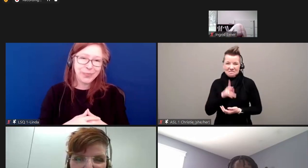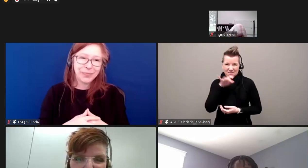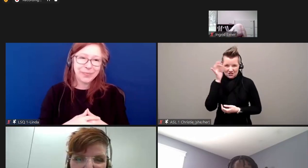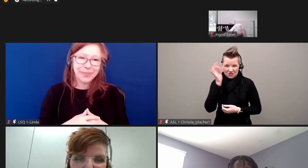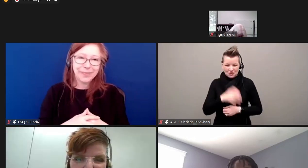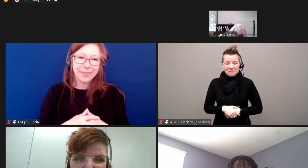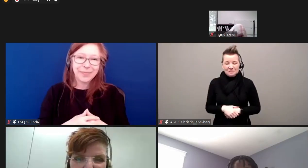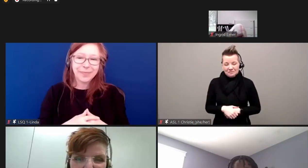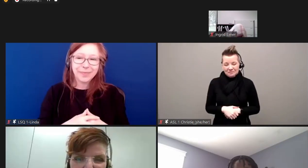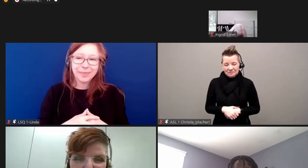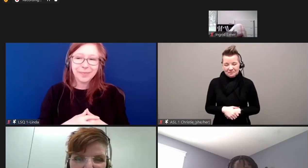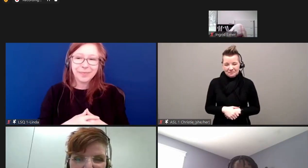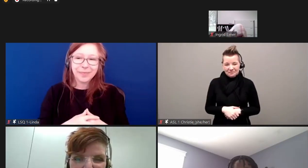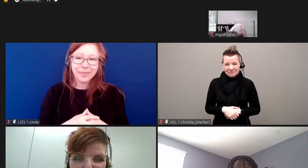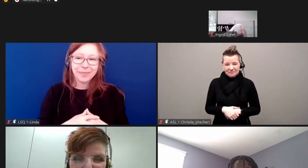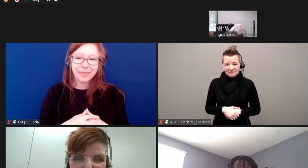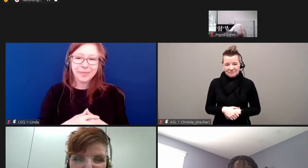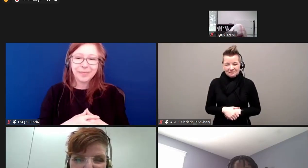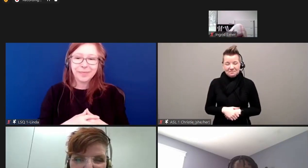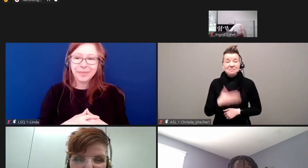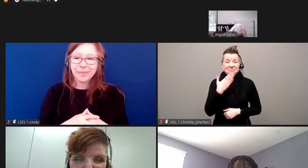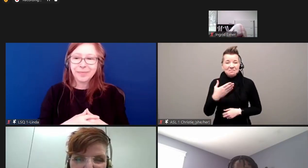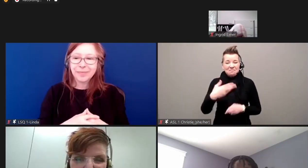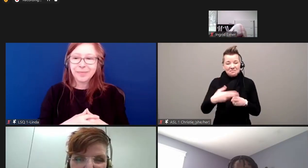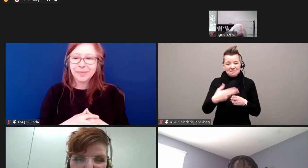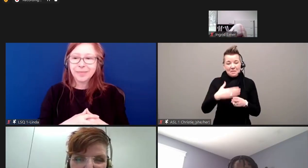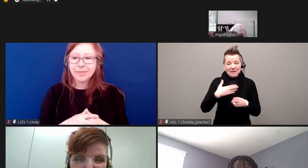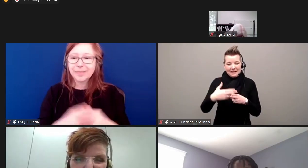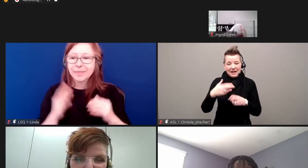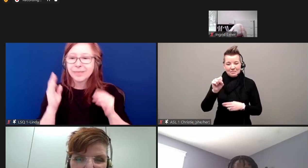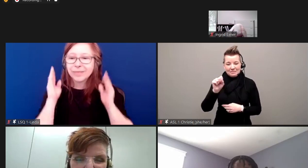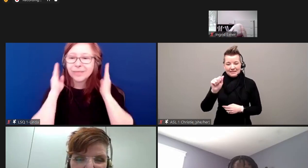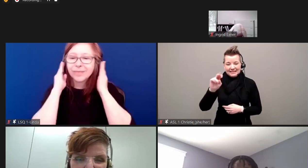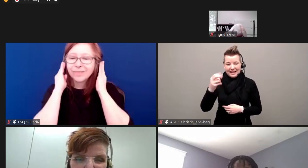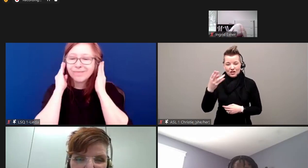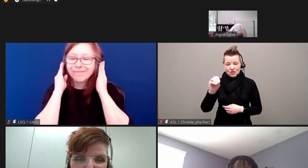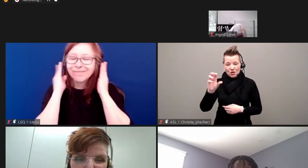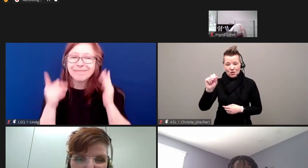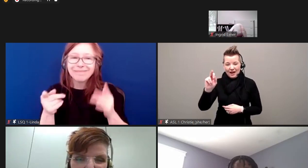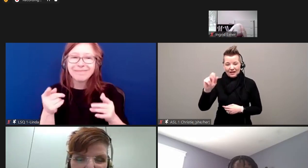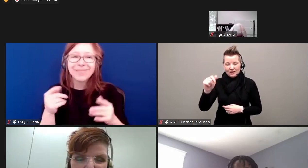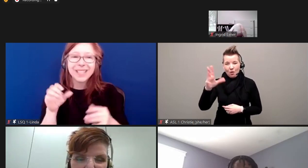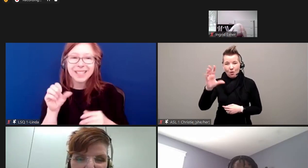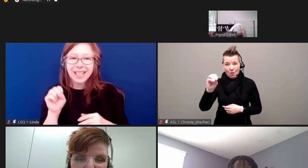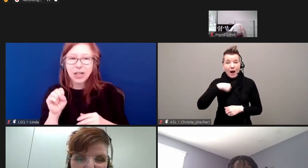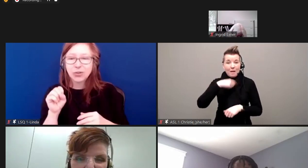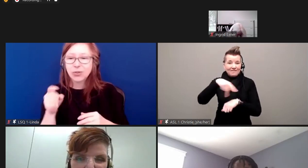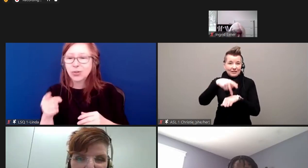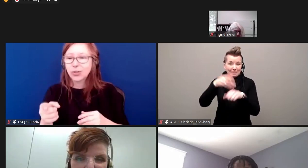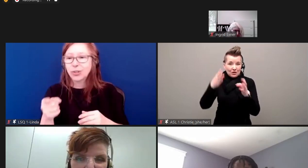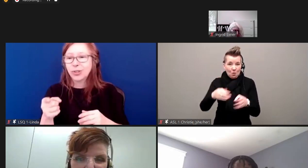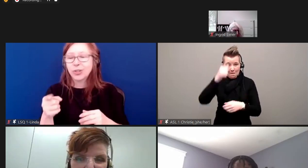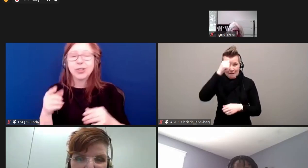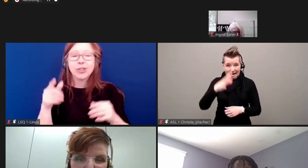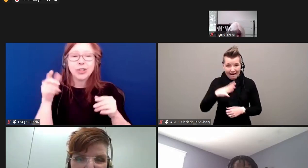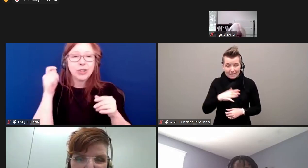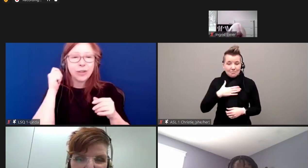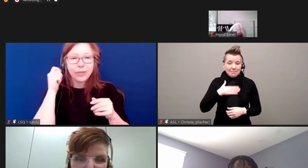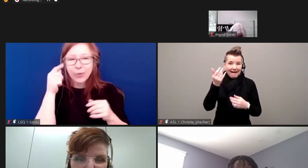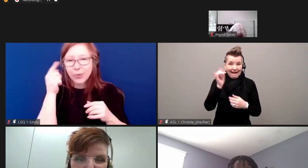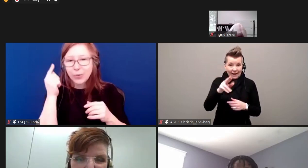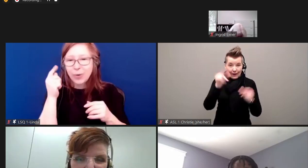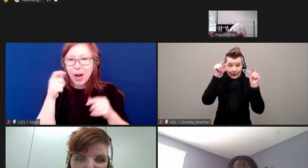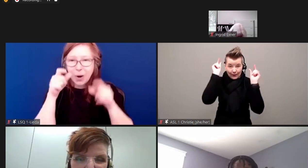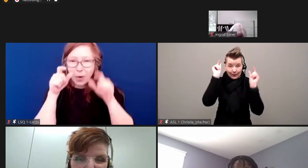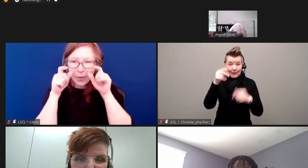Anglo et je suis un homme philippin avec les cheveux noirs. Et, moi, je porte des lunettes à monture métallique. Je porte maintenant